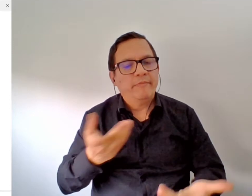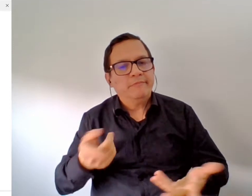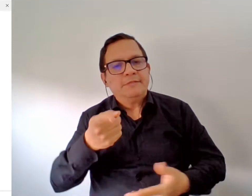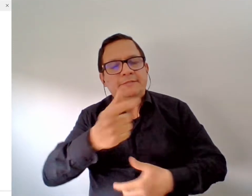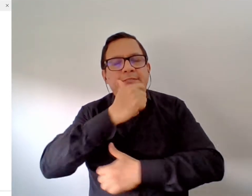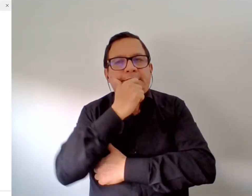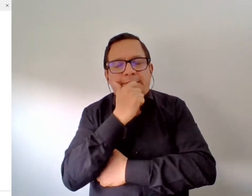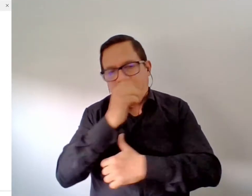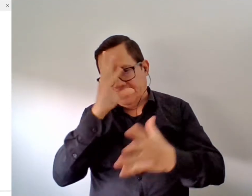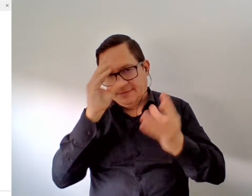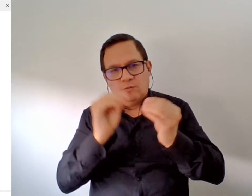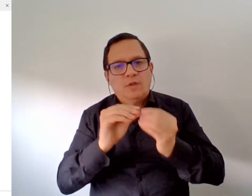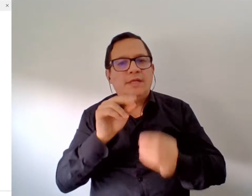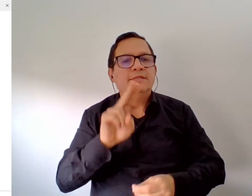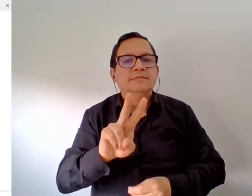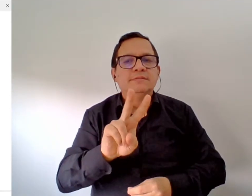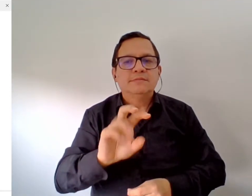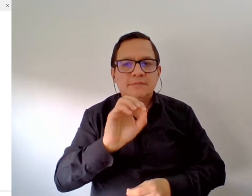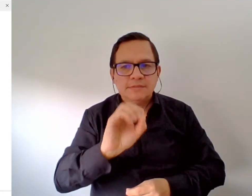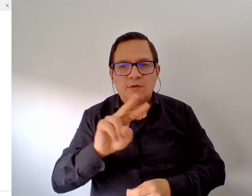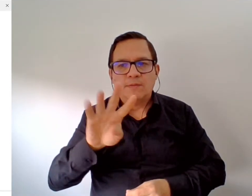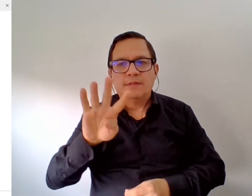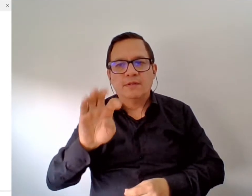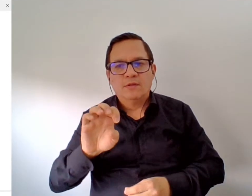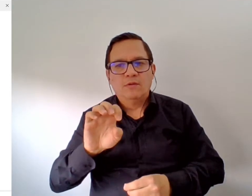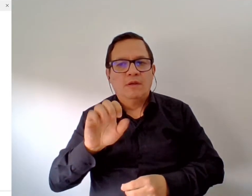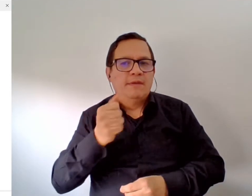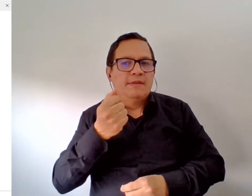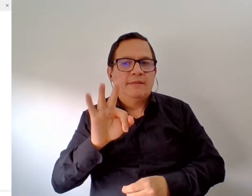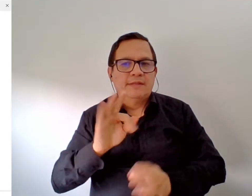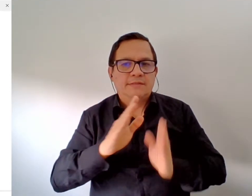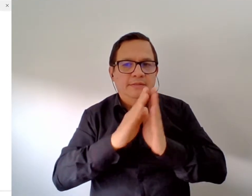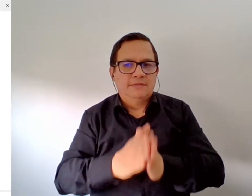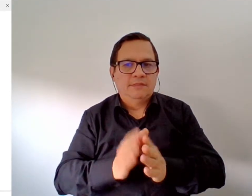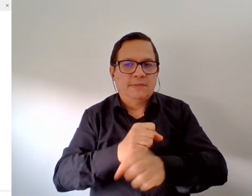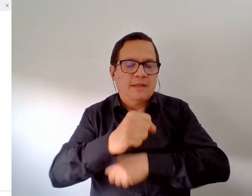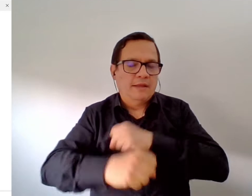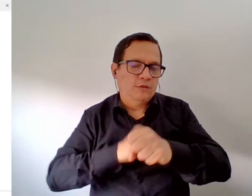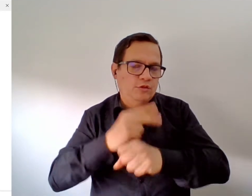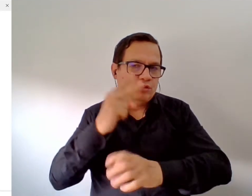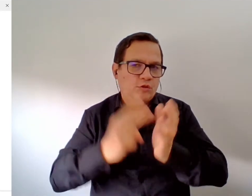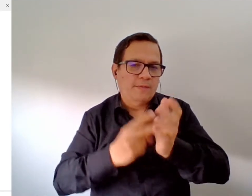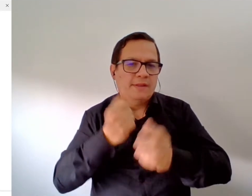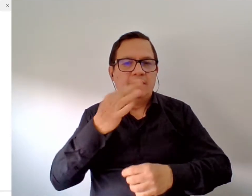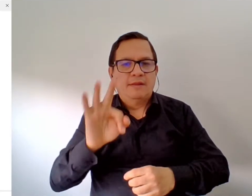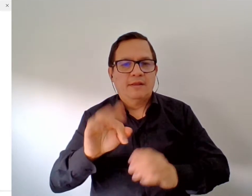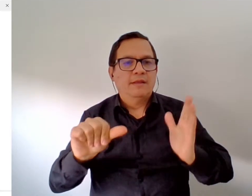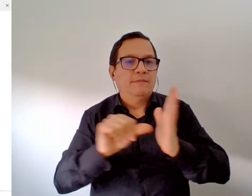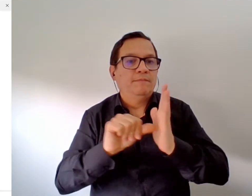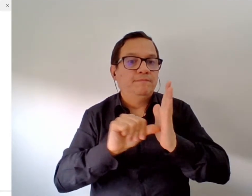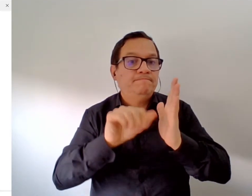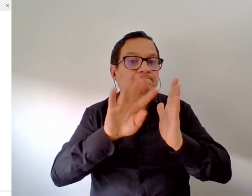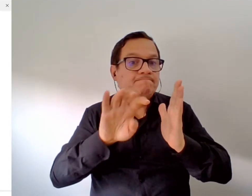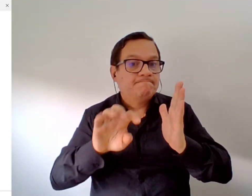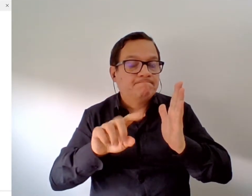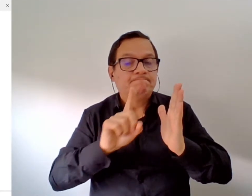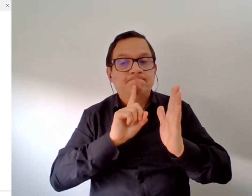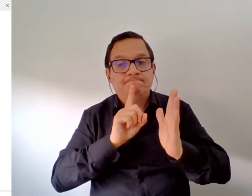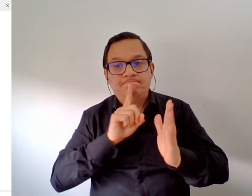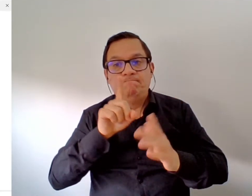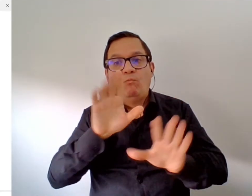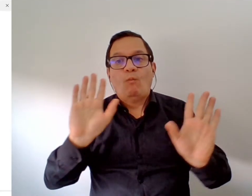Considere que en el Acuerdo 029 del 13 de diciembre de 2013, artículo 99,